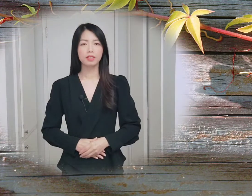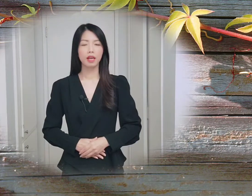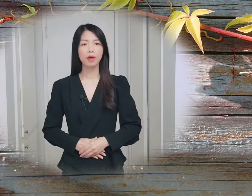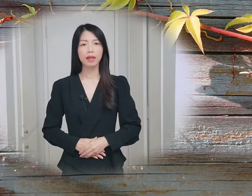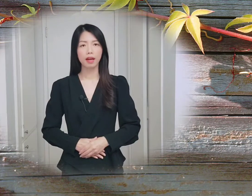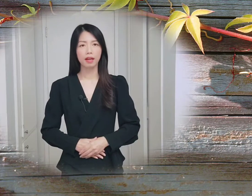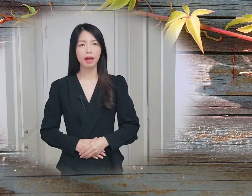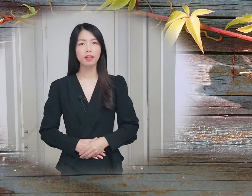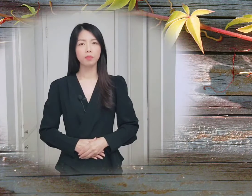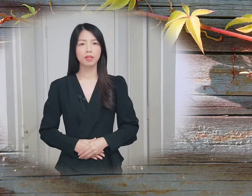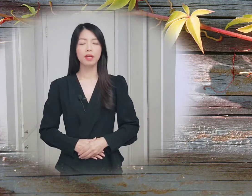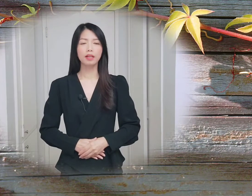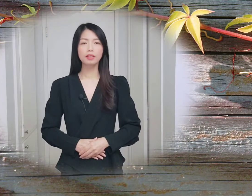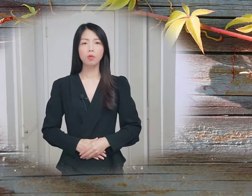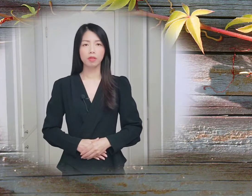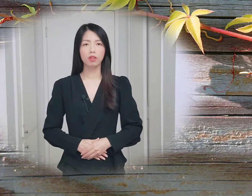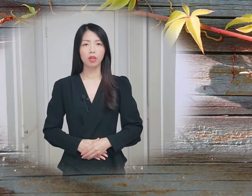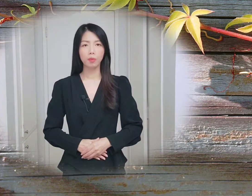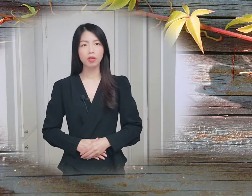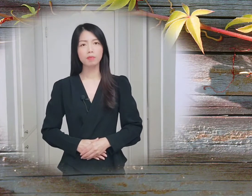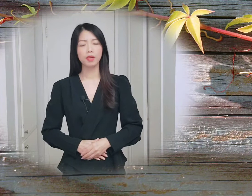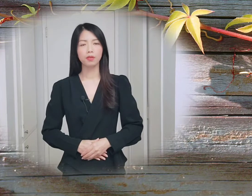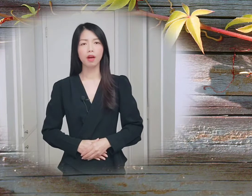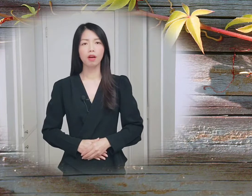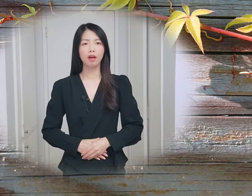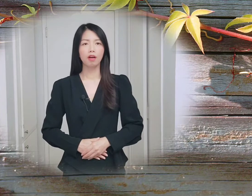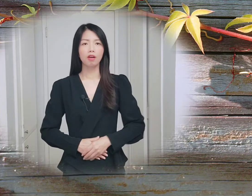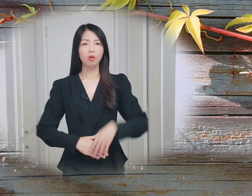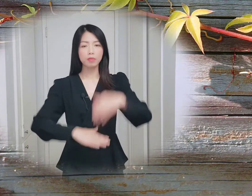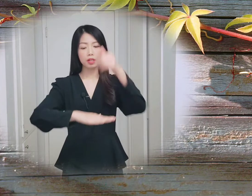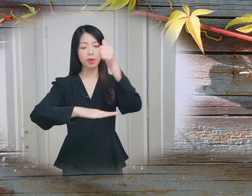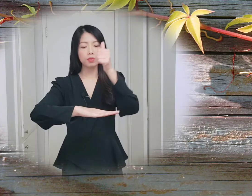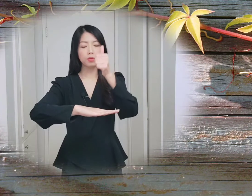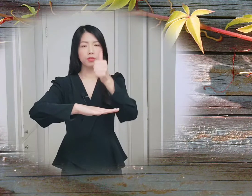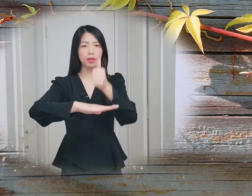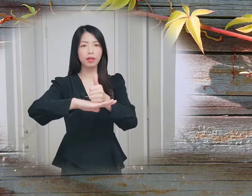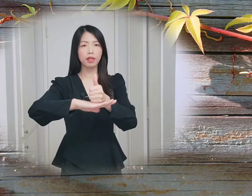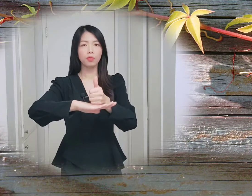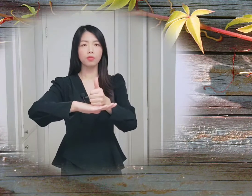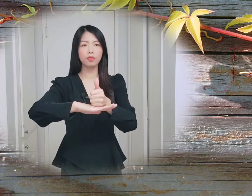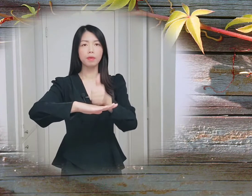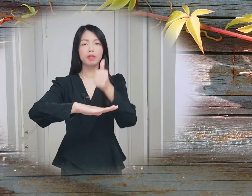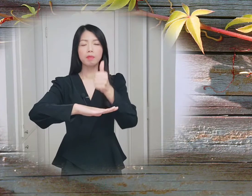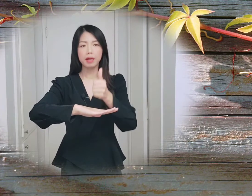한없는 그 지혜와 사랑, 한없는, 끝없는 이렇게 표현하시면 되고요. 엄지를 왼손 등 위에